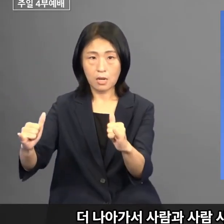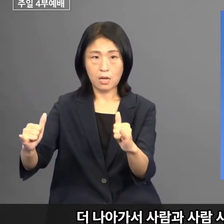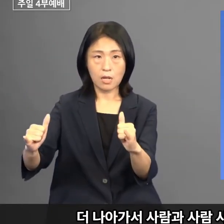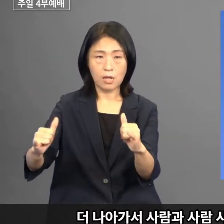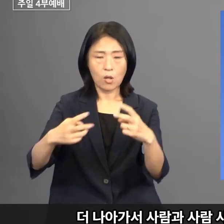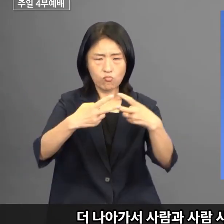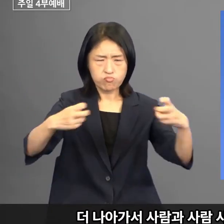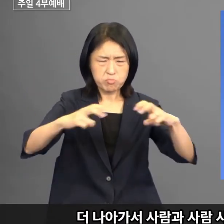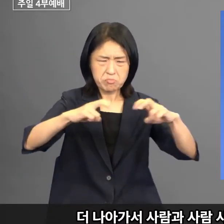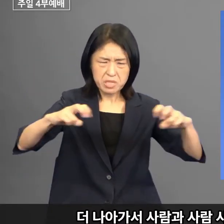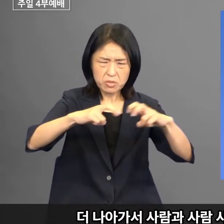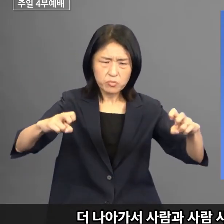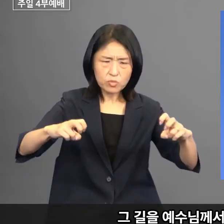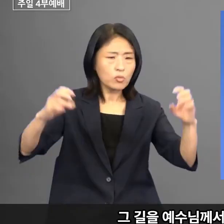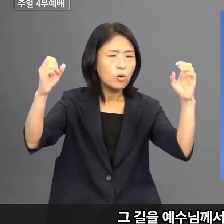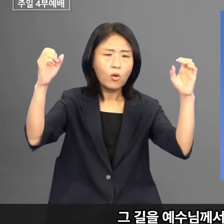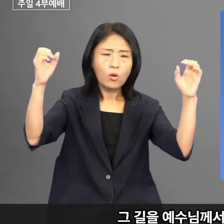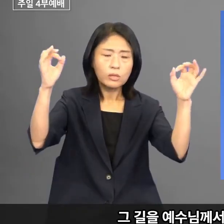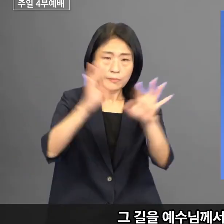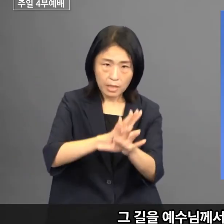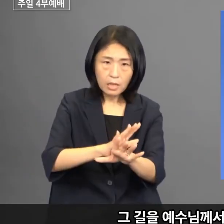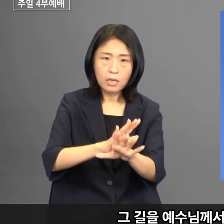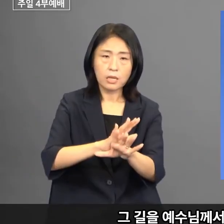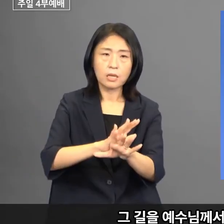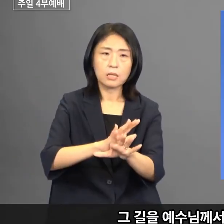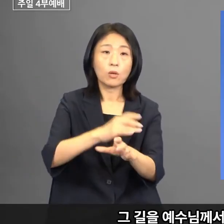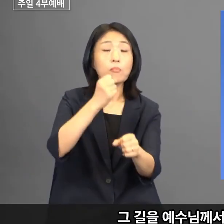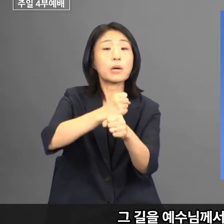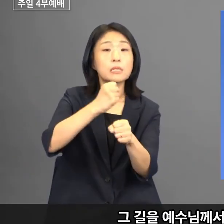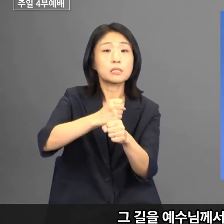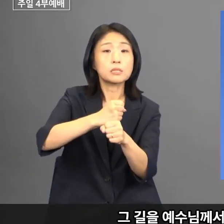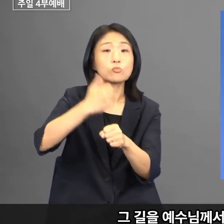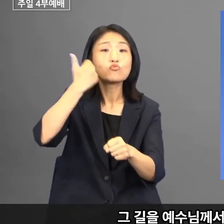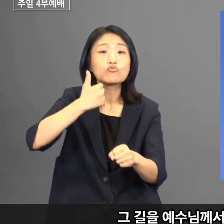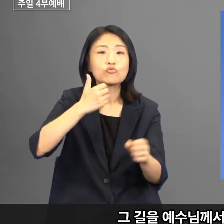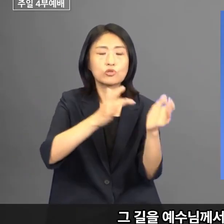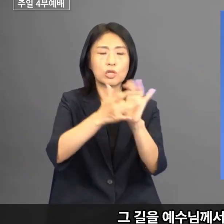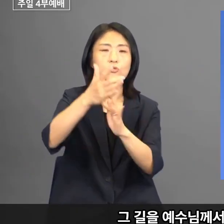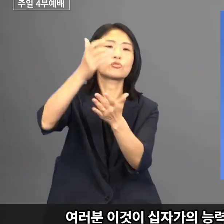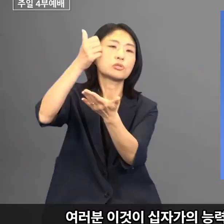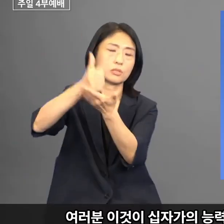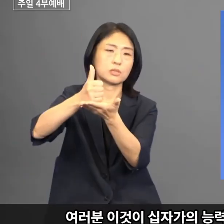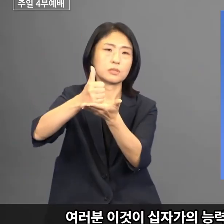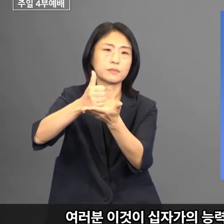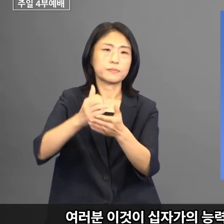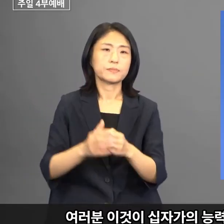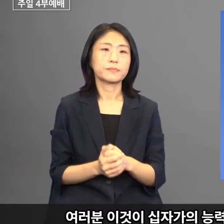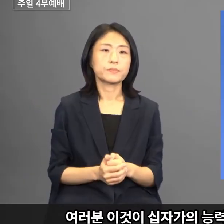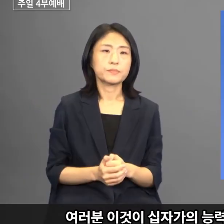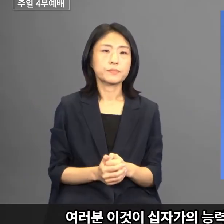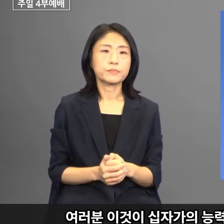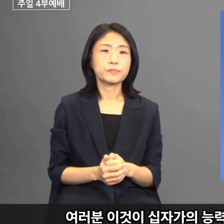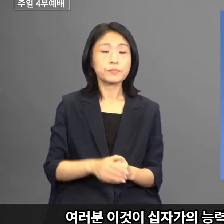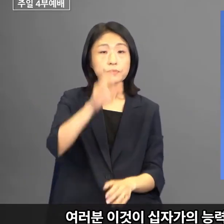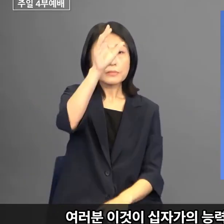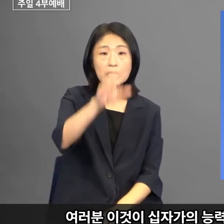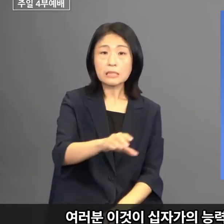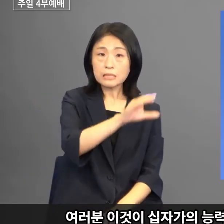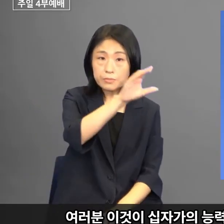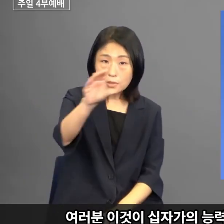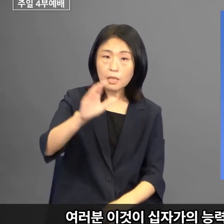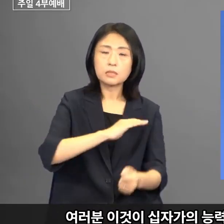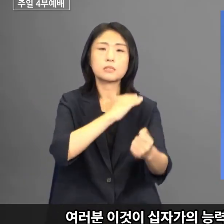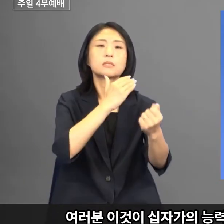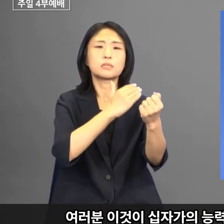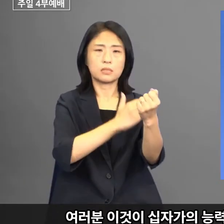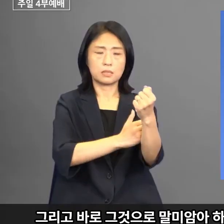증오와 원한이 깨어지는 그 길을 예수님께서 마련해 주신 것입니다. 여러분, 이것이 십자가의 능력이라고